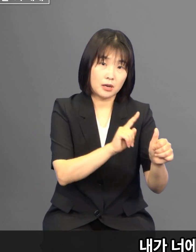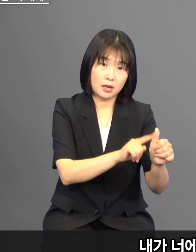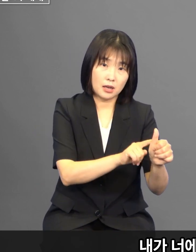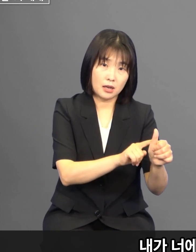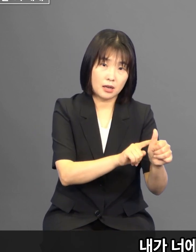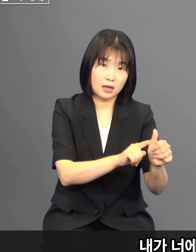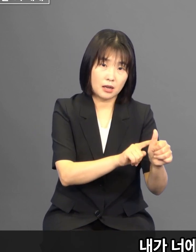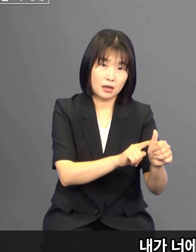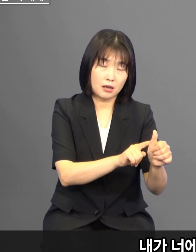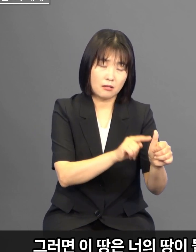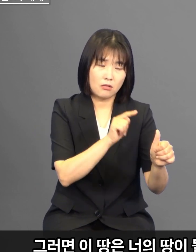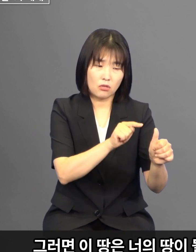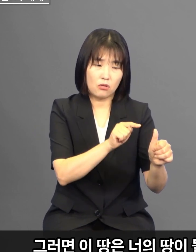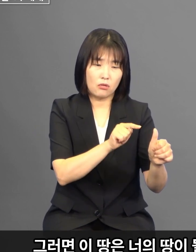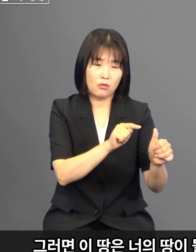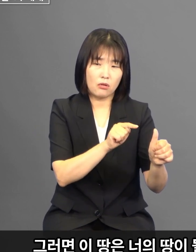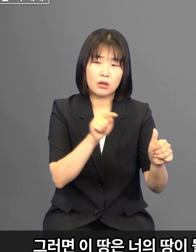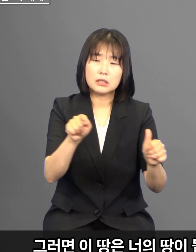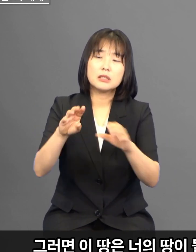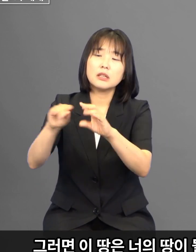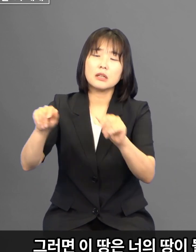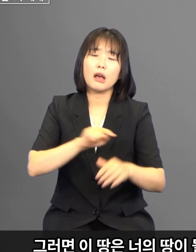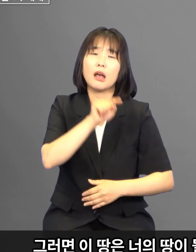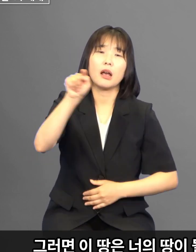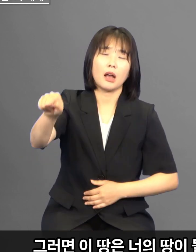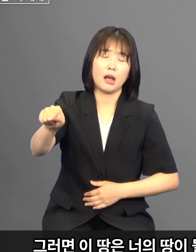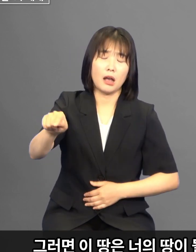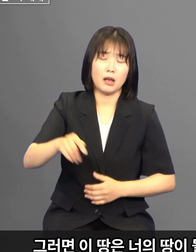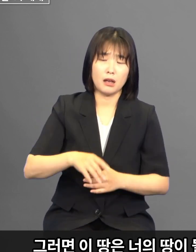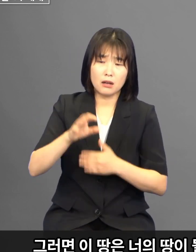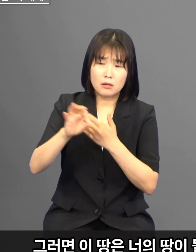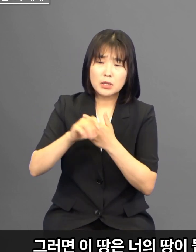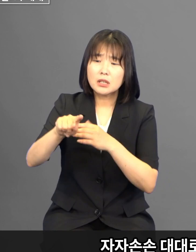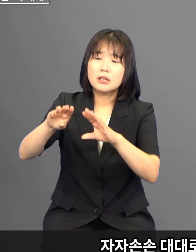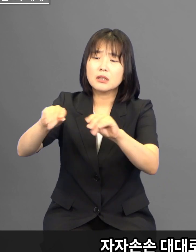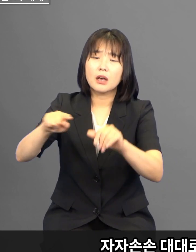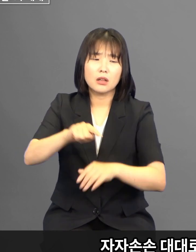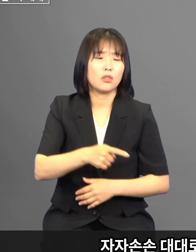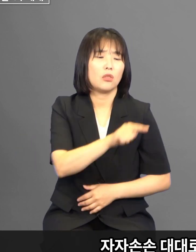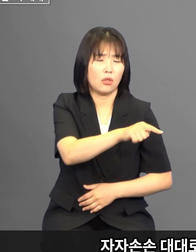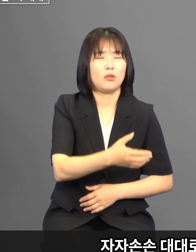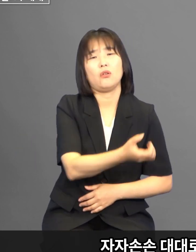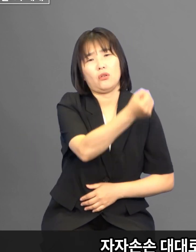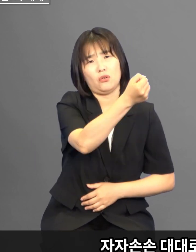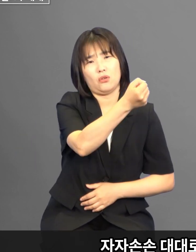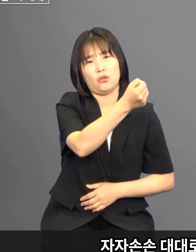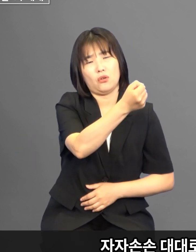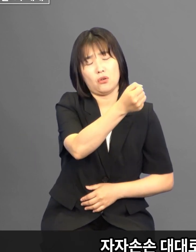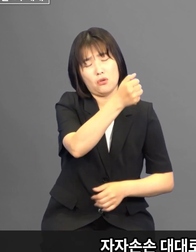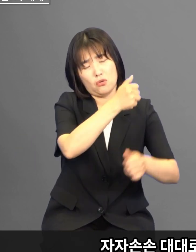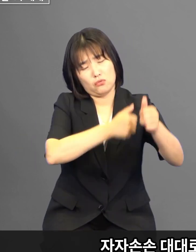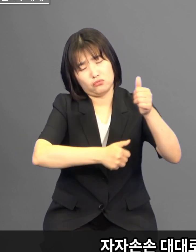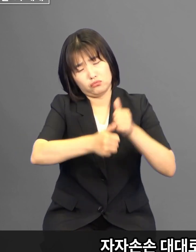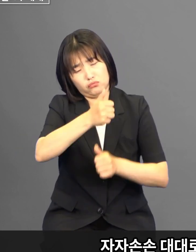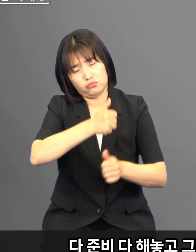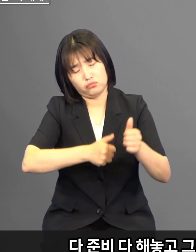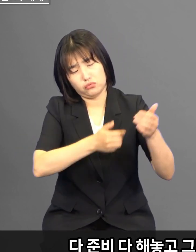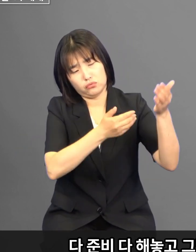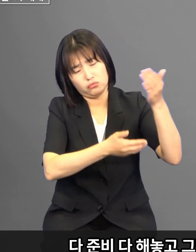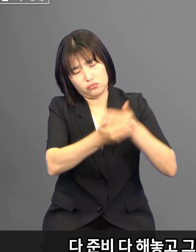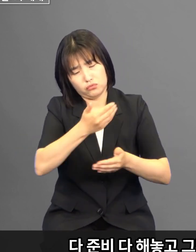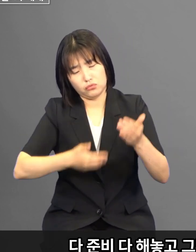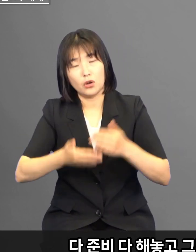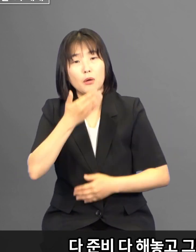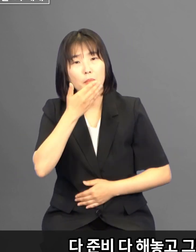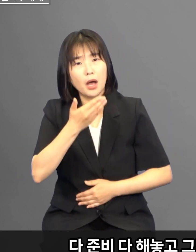내가 너에게 지시할 땅으로 가. 그러면 이 땅은 너희 땅이 될 것이고 너희 후손의 땅이 될 것이고 자자손손 대대로 너희 자손의 땅이 될 거야.